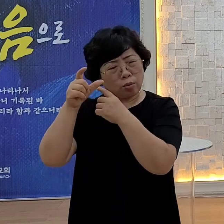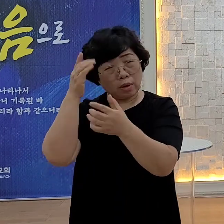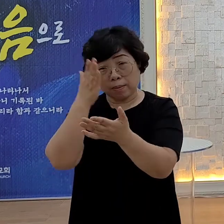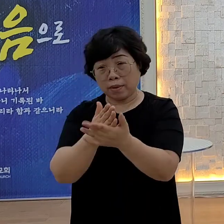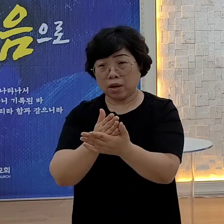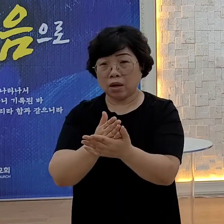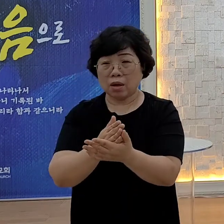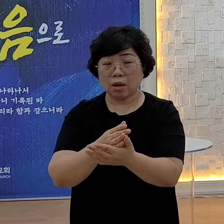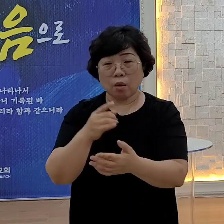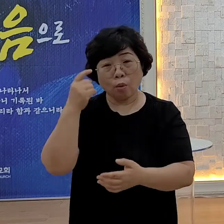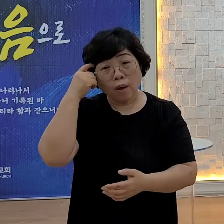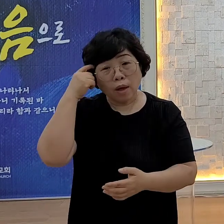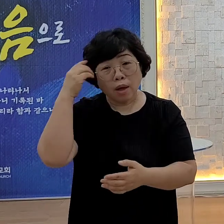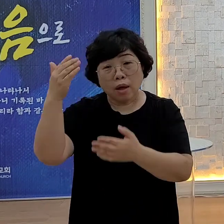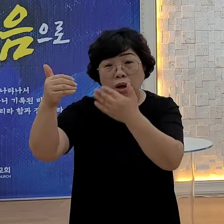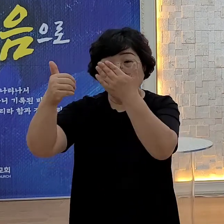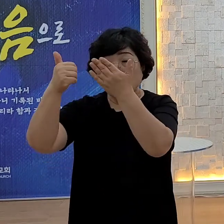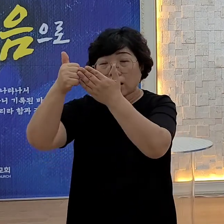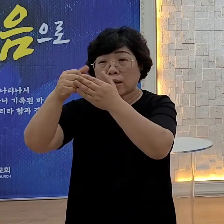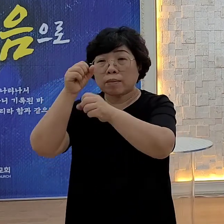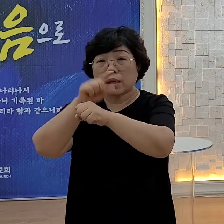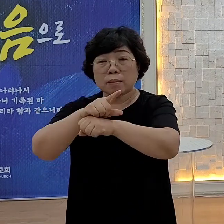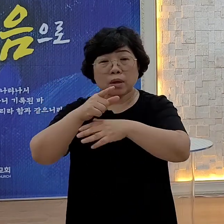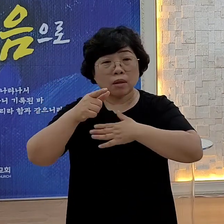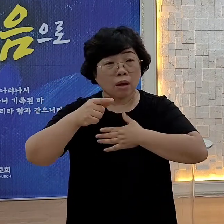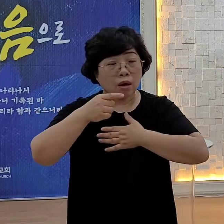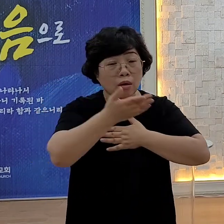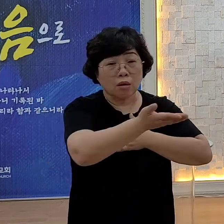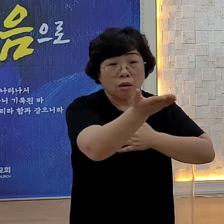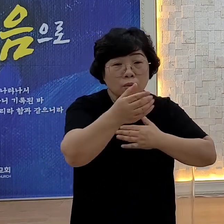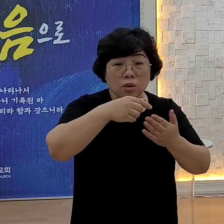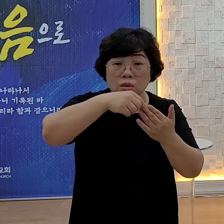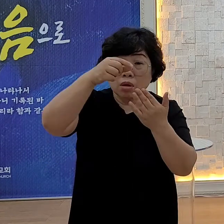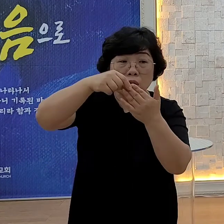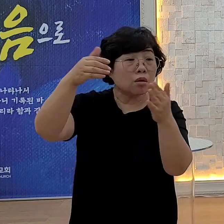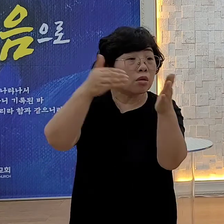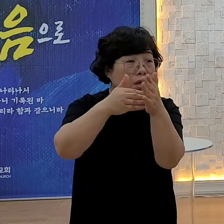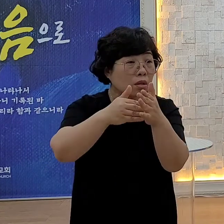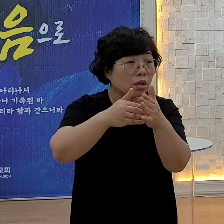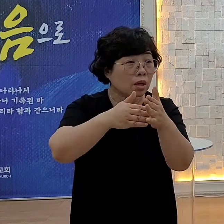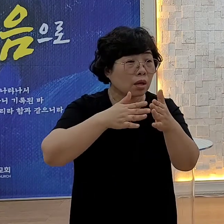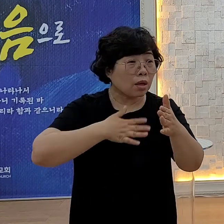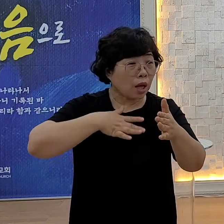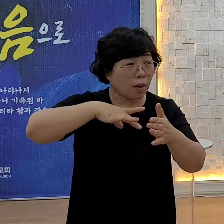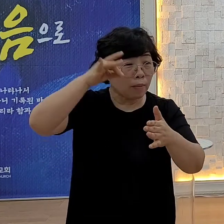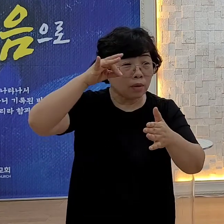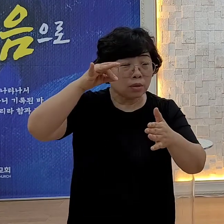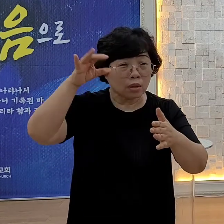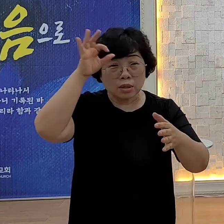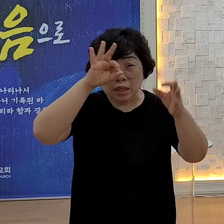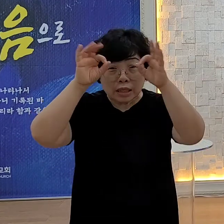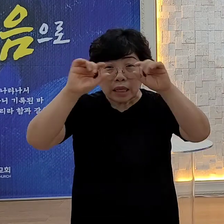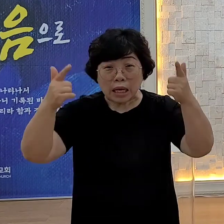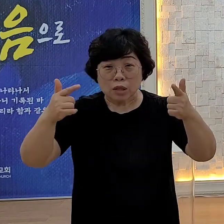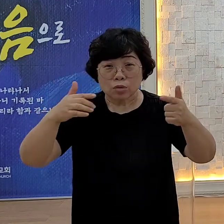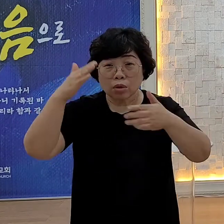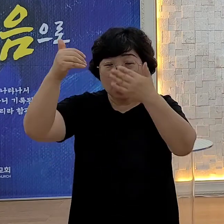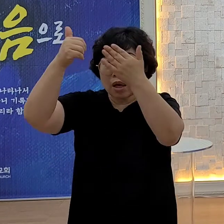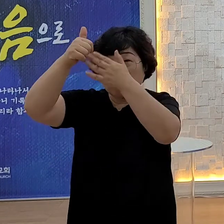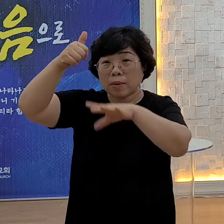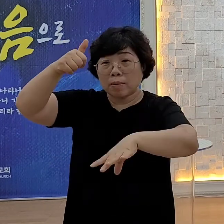사실을 여러분 믿고 있잖아요. 우리가 먼저 하나님을 찾은 게 아니고 그분이 먼저 우리를 선택해 주셨다.